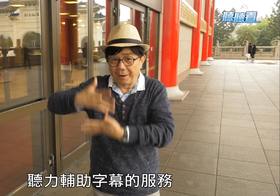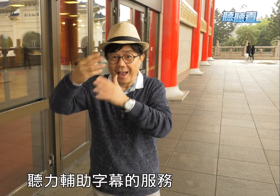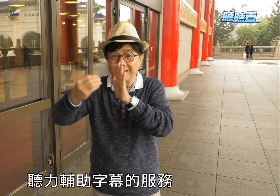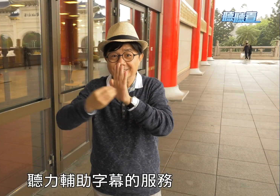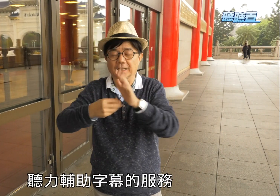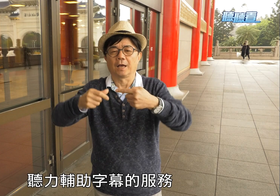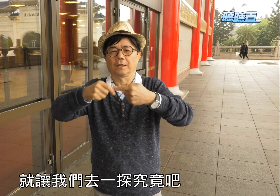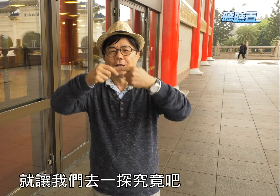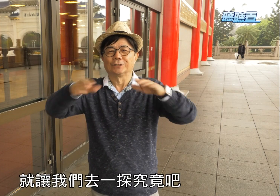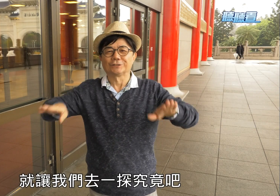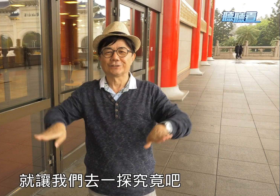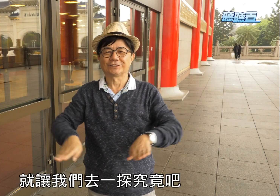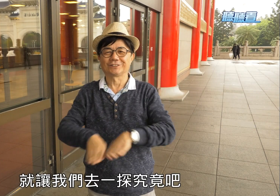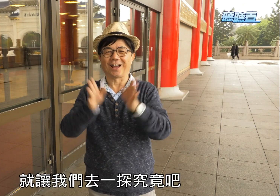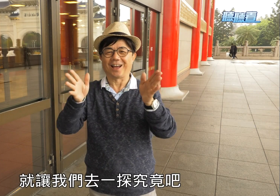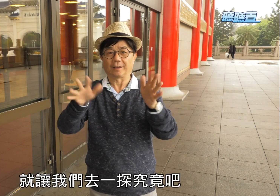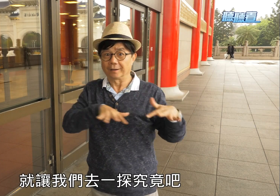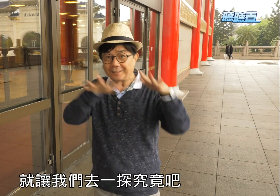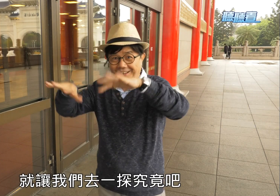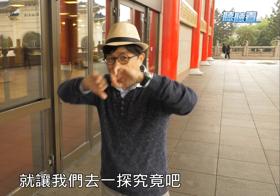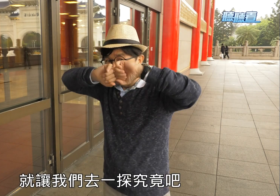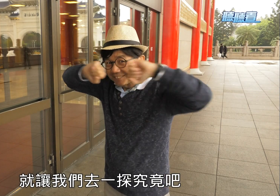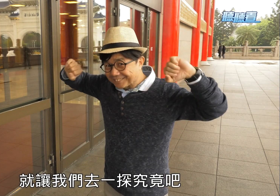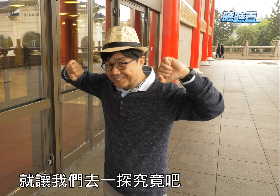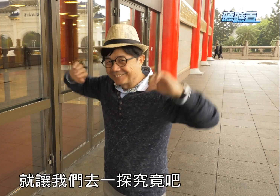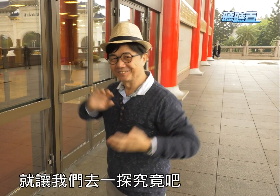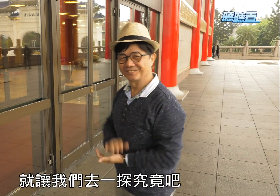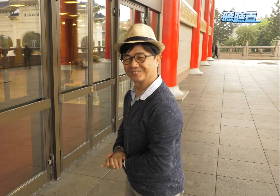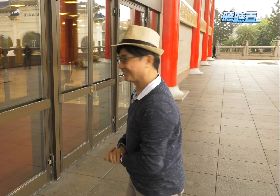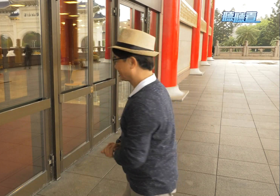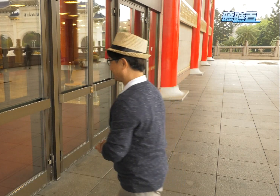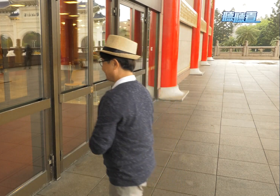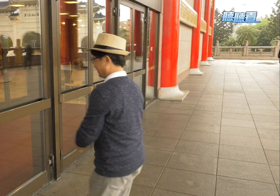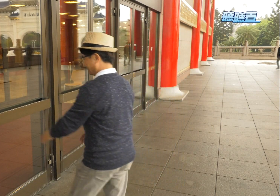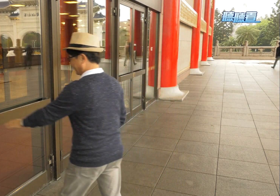的服务，就让我们去一探究竟吧。